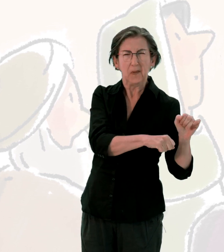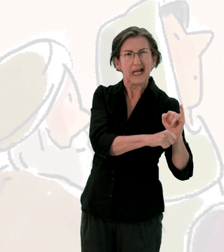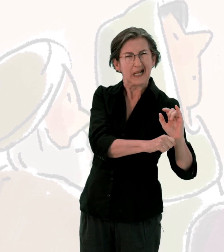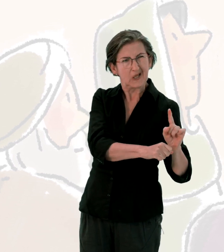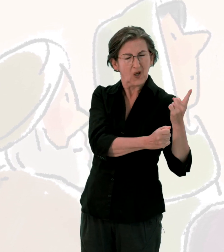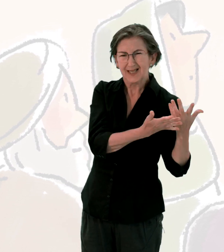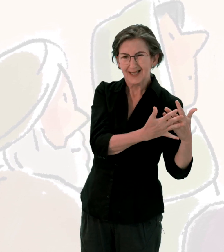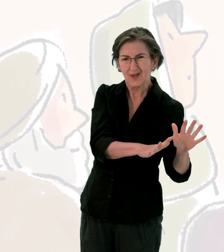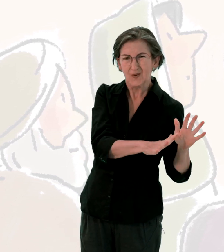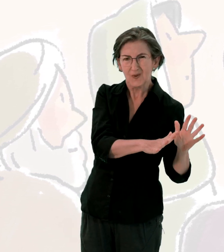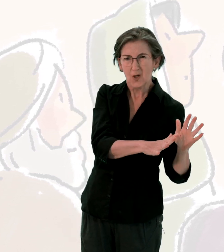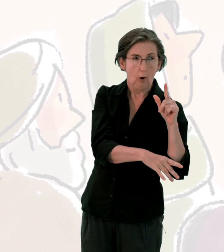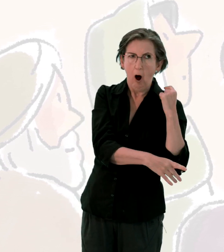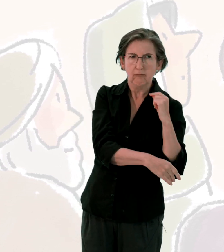Dieu seul peut le faire. »